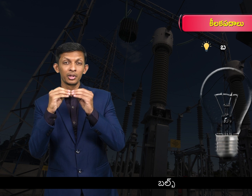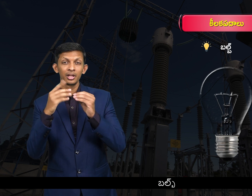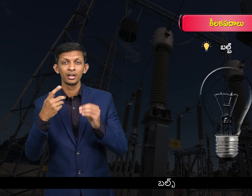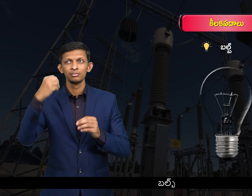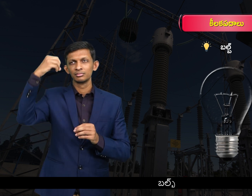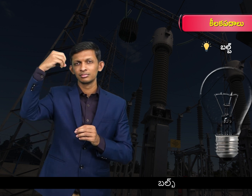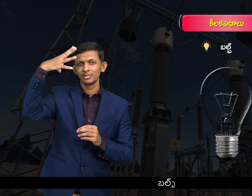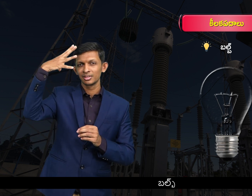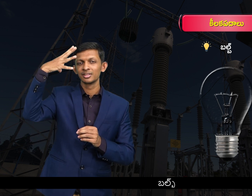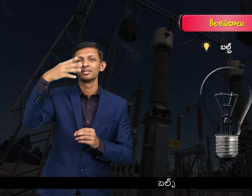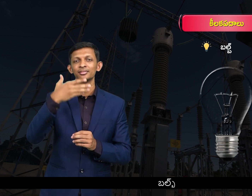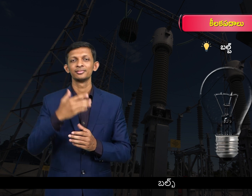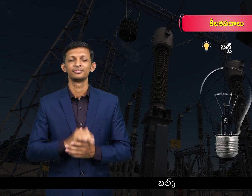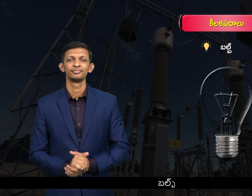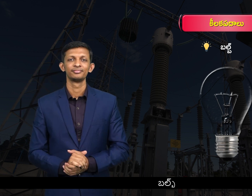బల్బ్.